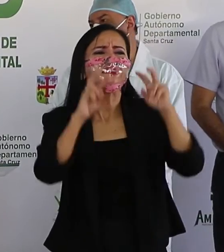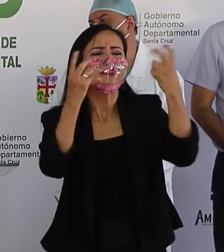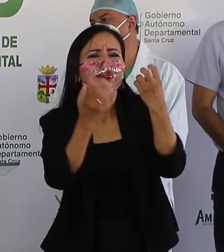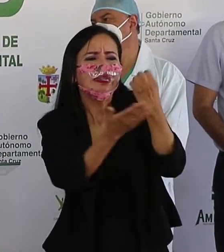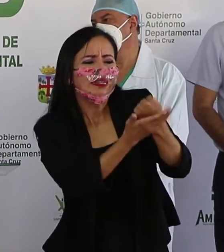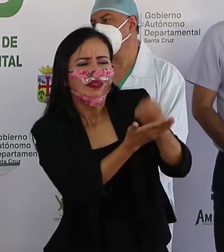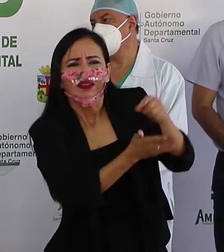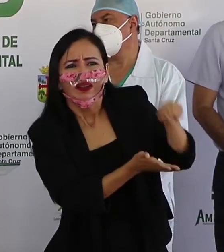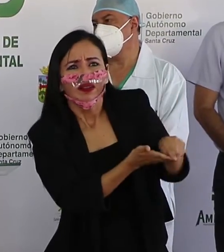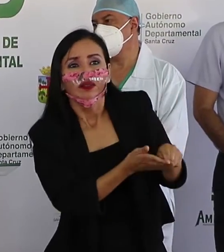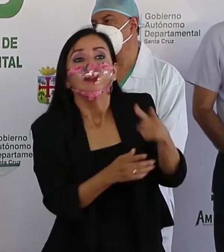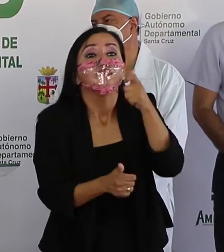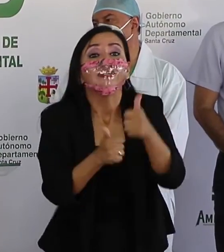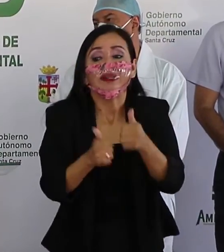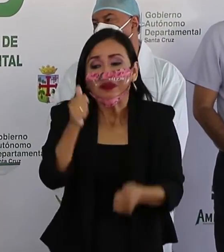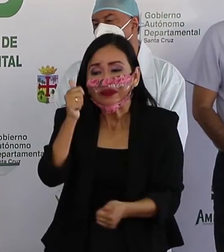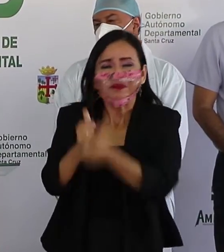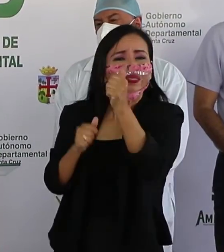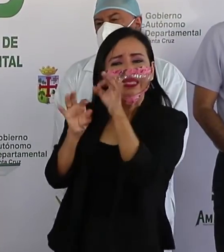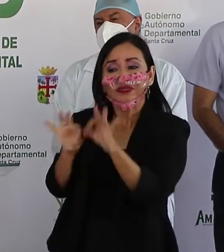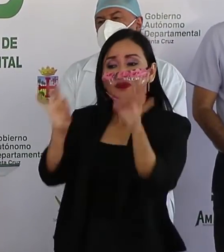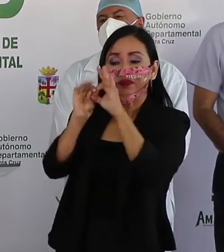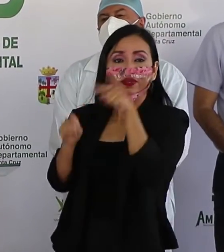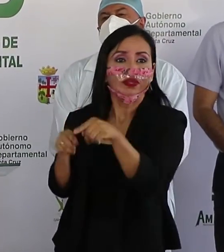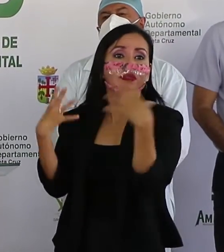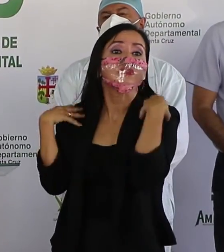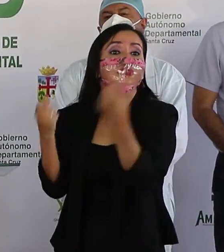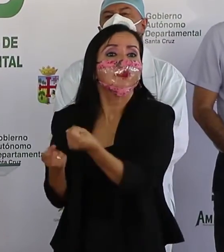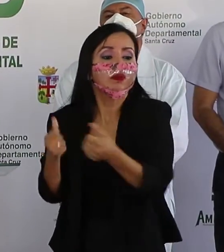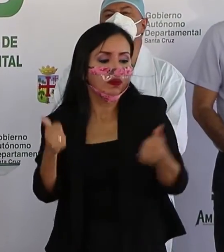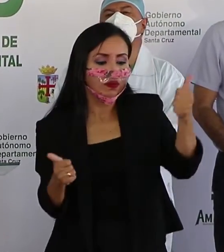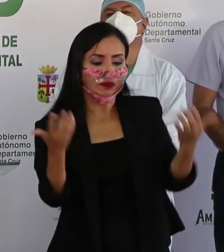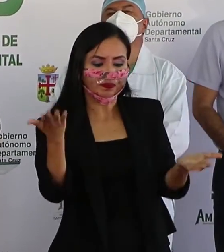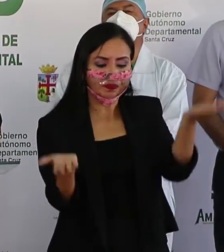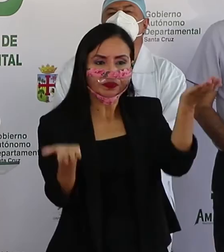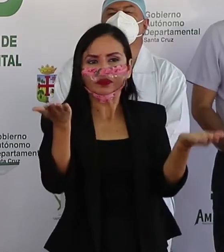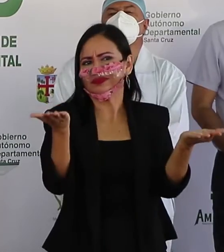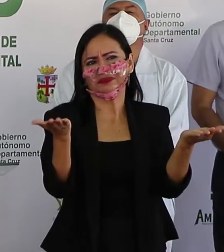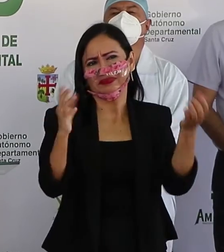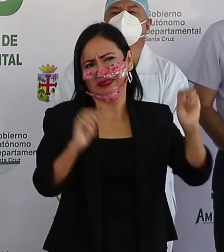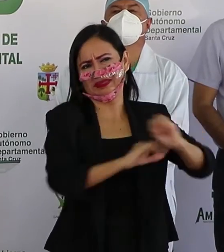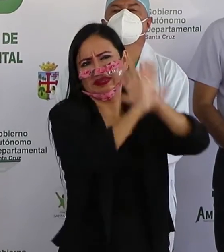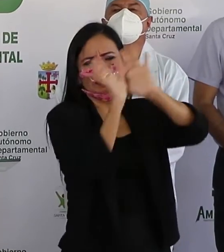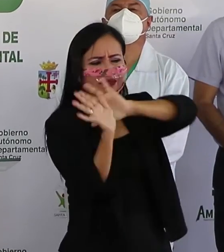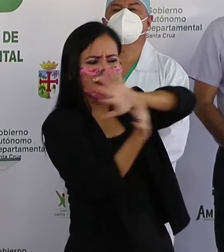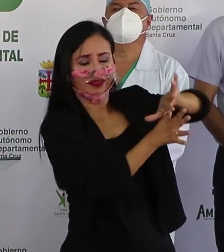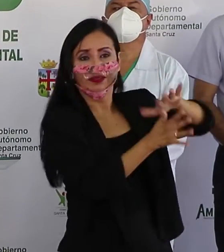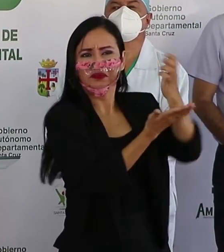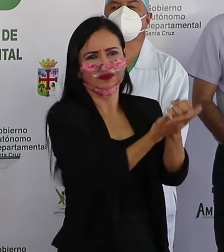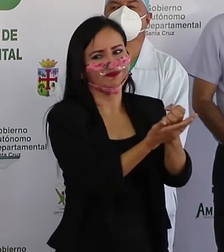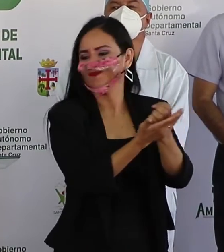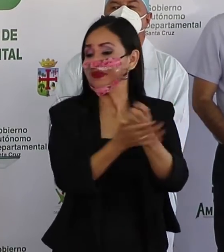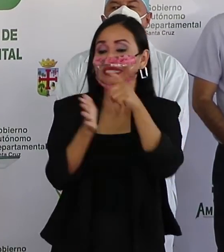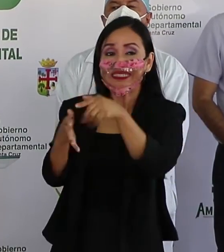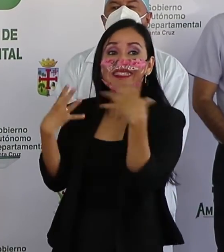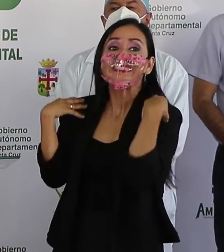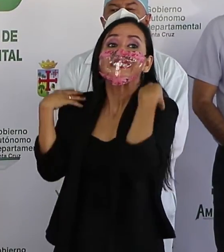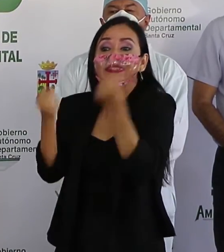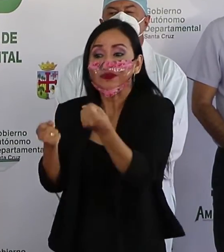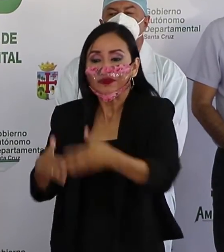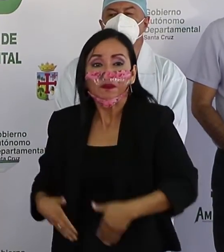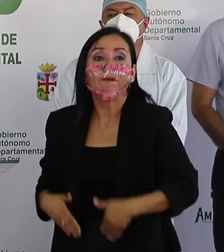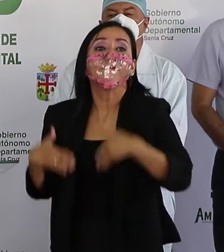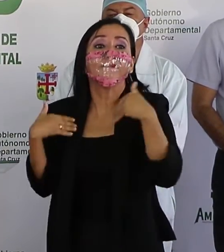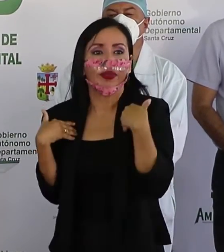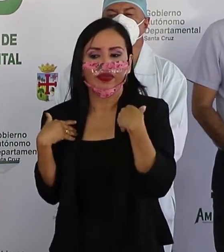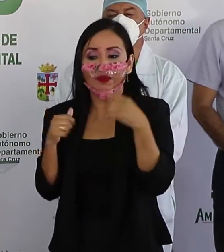la economía, cuál es más importante, o la salud. Eso está muy claro y muy preciso. Primero es la